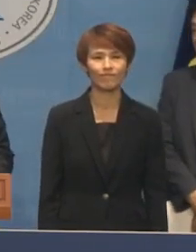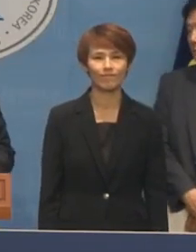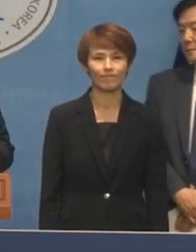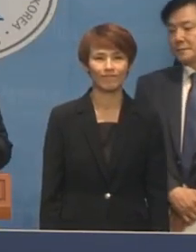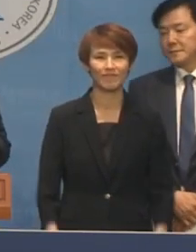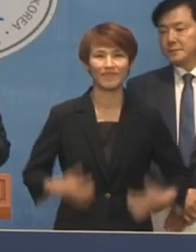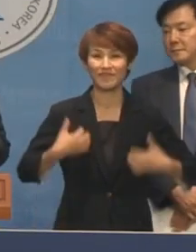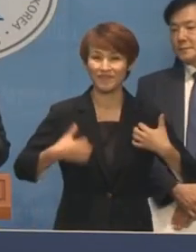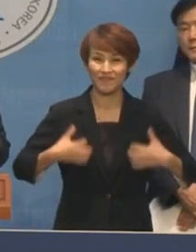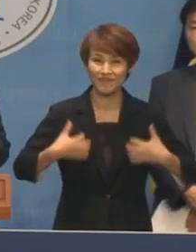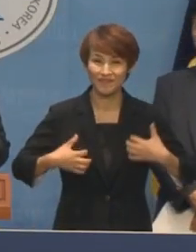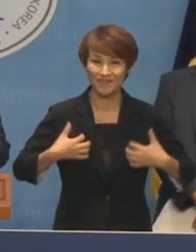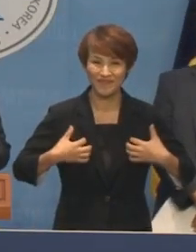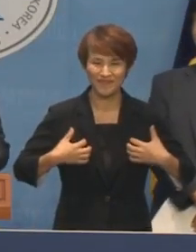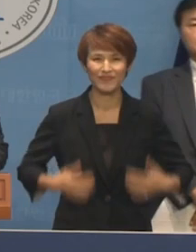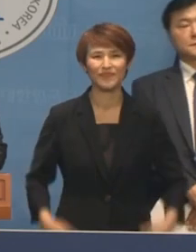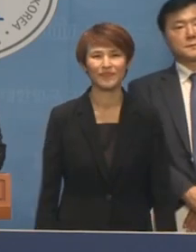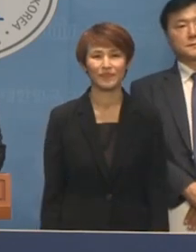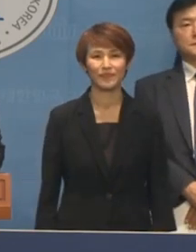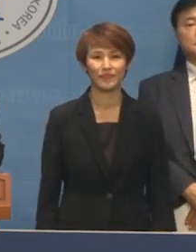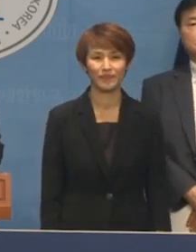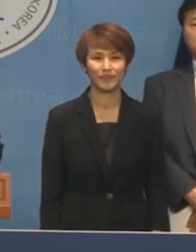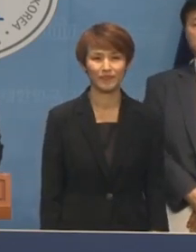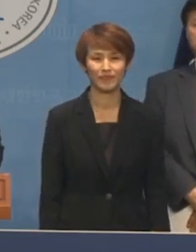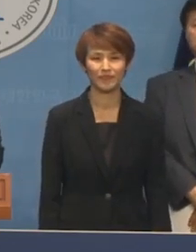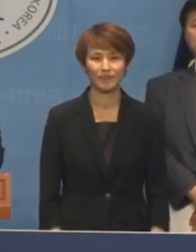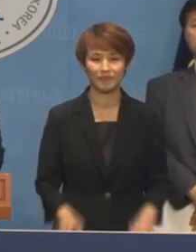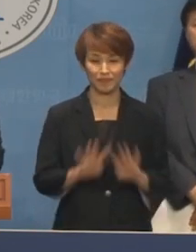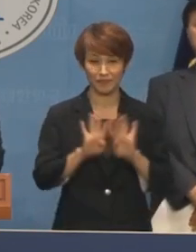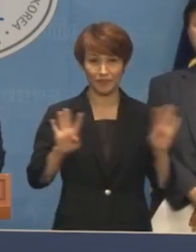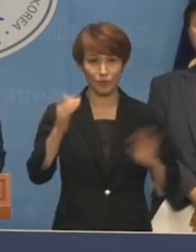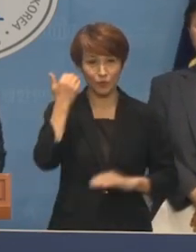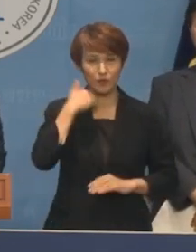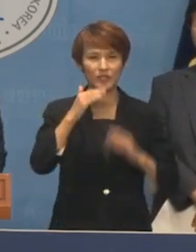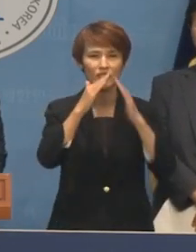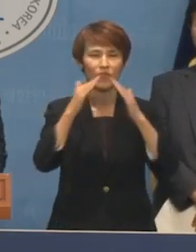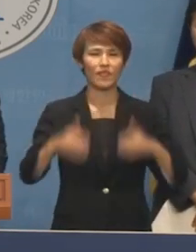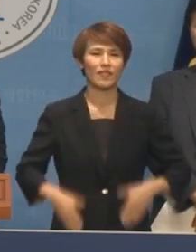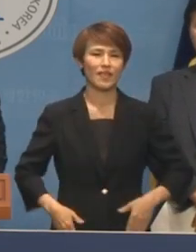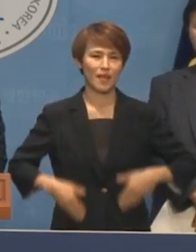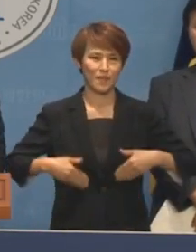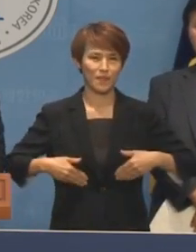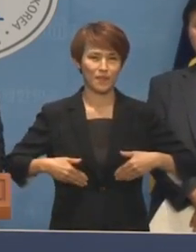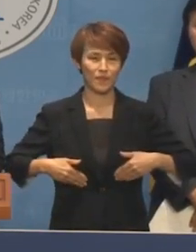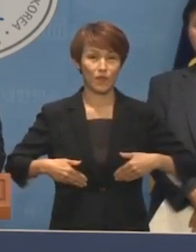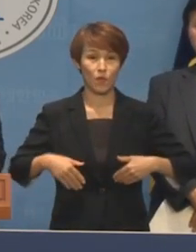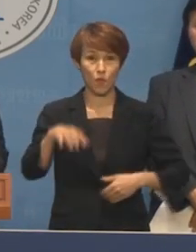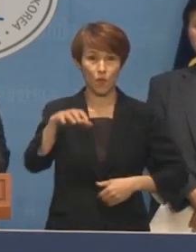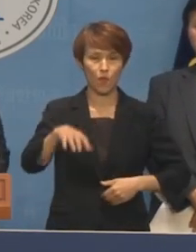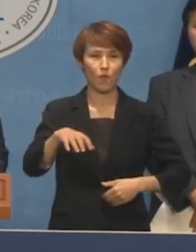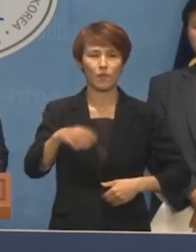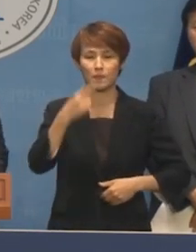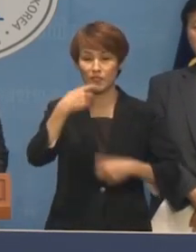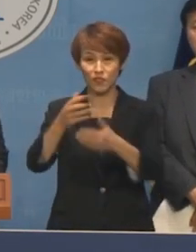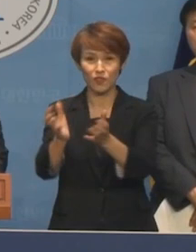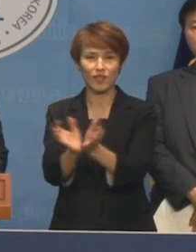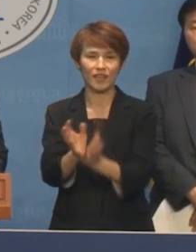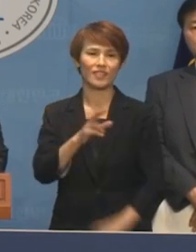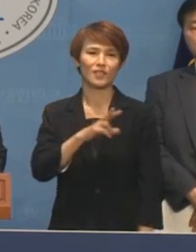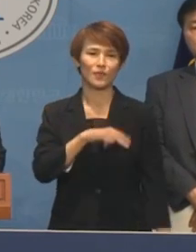네, 반갑습니다. 저희들은 전남 동부권의 민주당 국회의원들입니다. 여수, 순천,